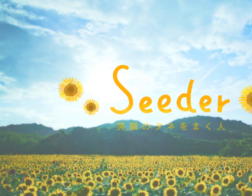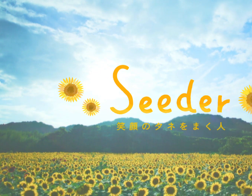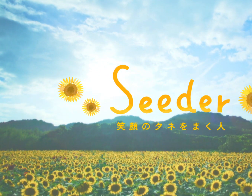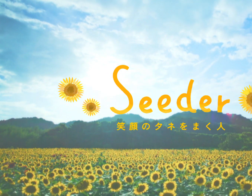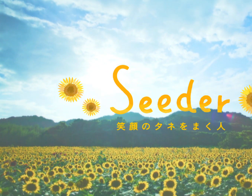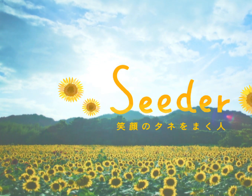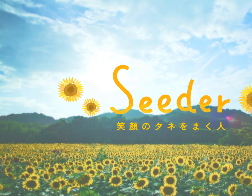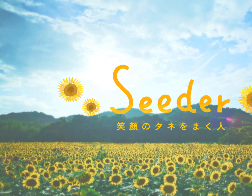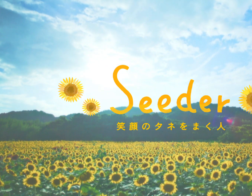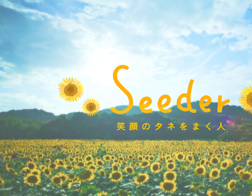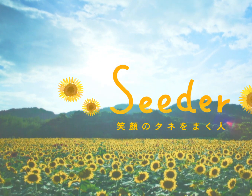シーダー。